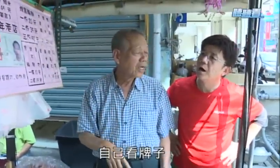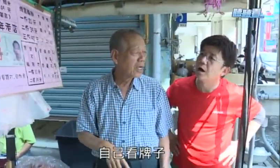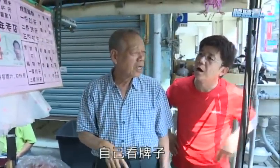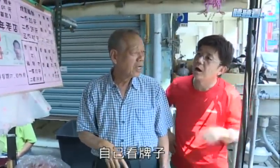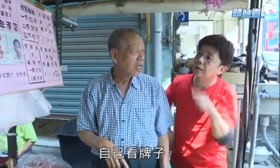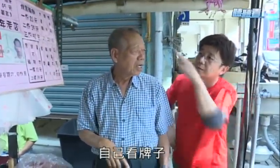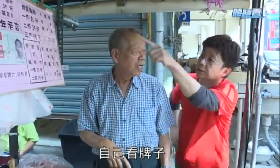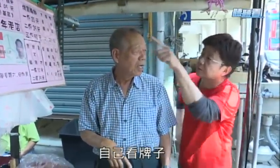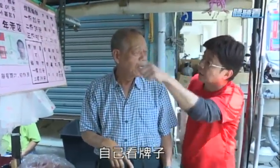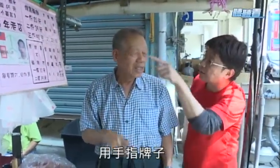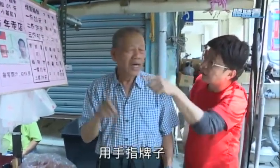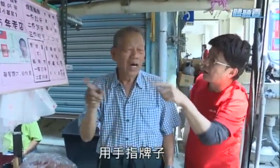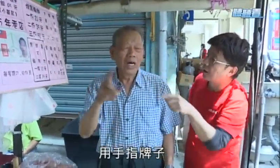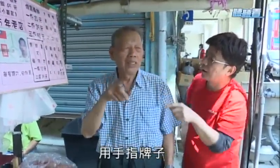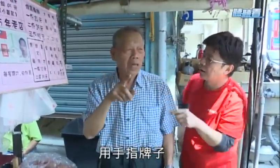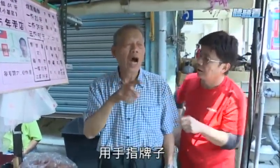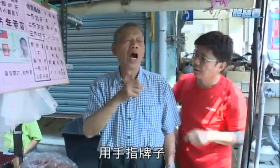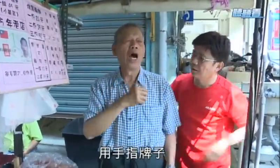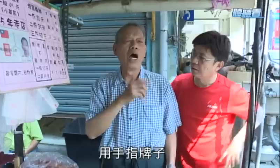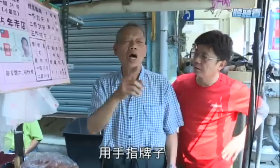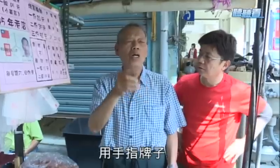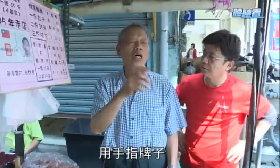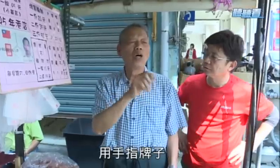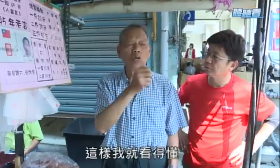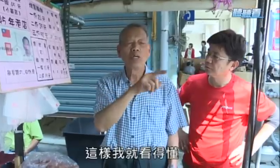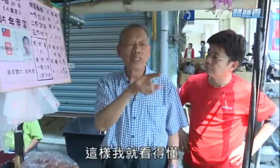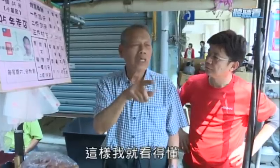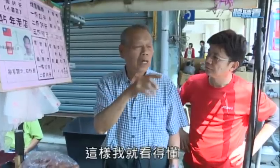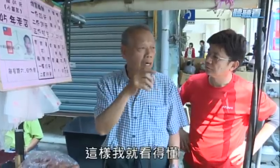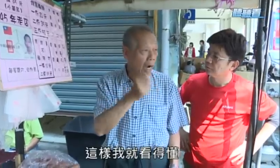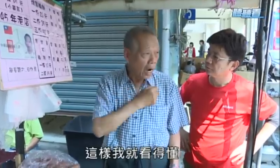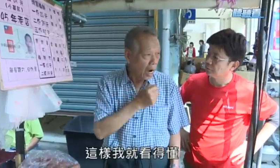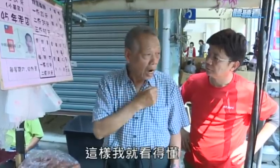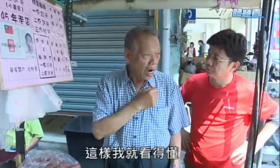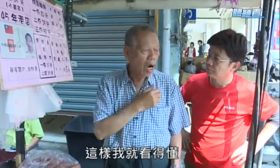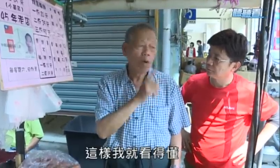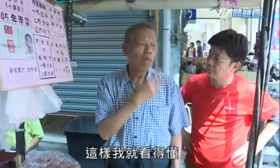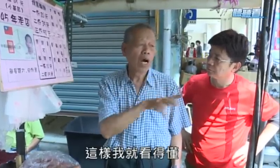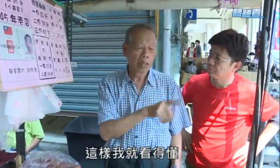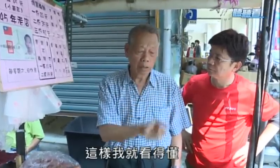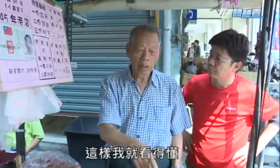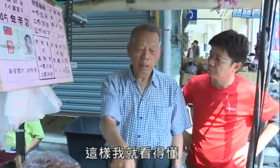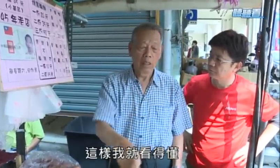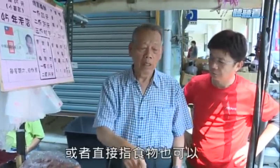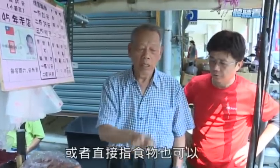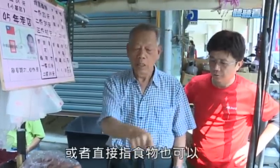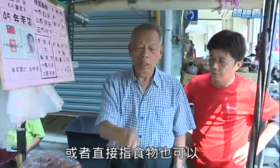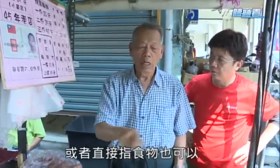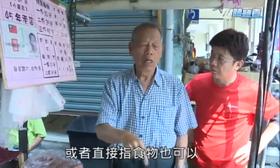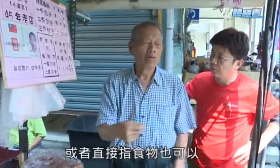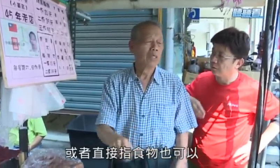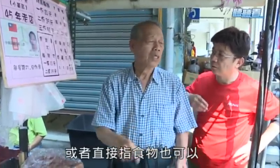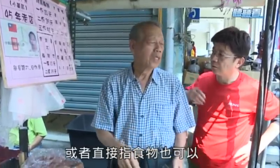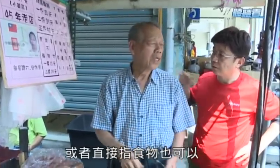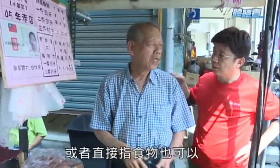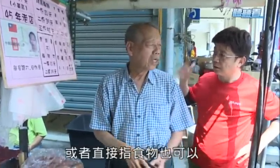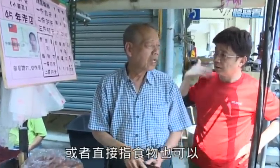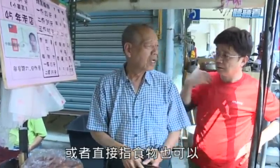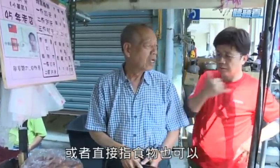子。哦，用手指牌子，啊，这样呢，我就看得懂，或者直接指食物也可以。